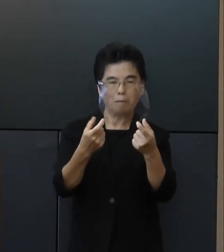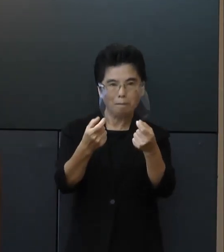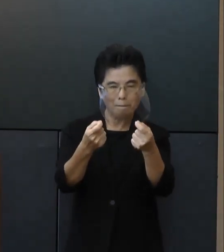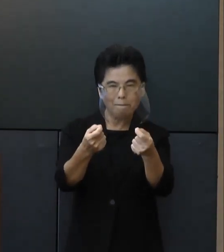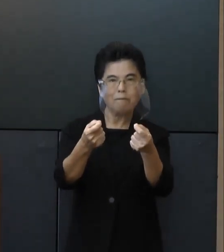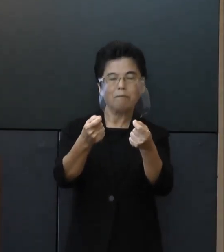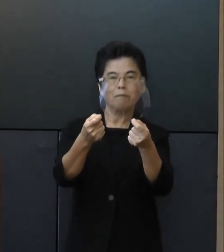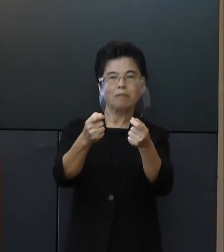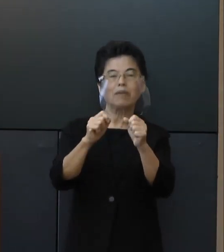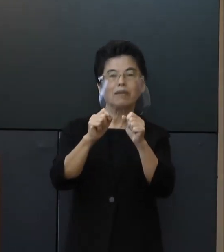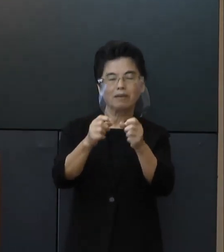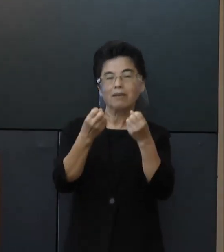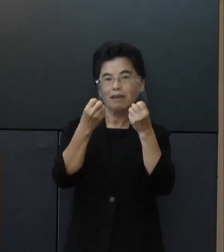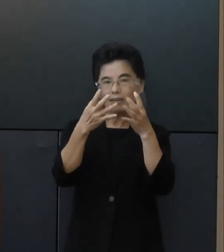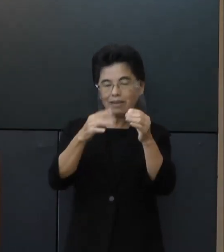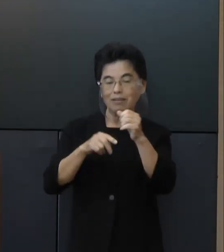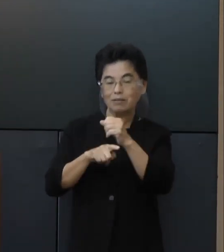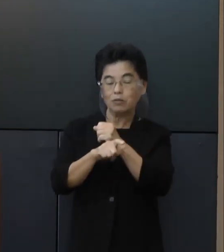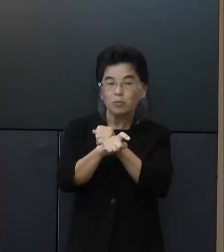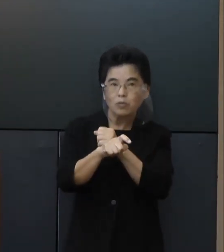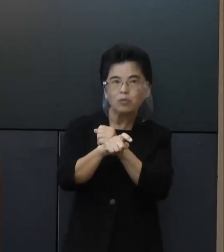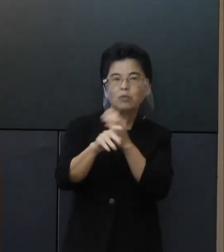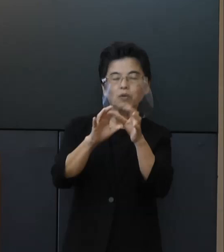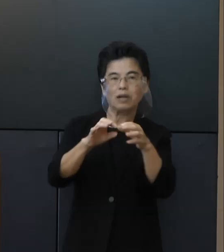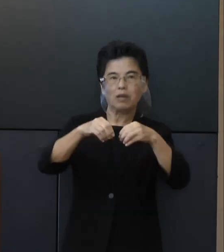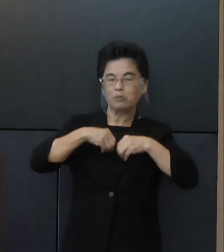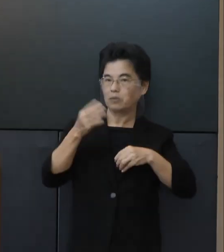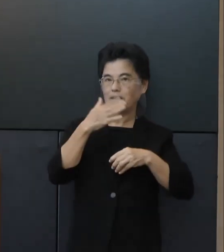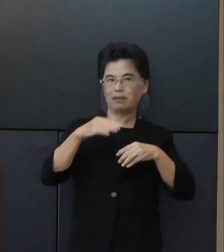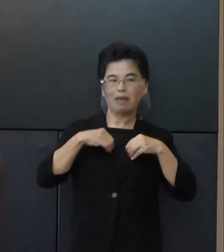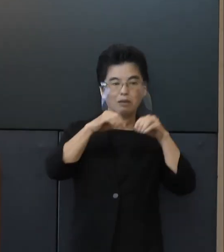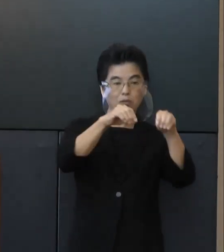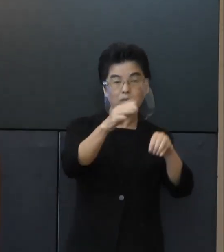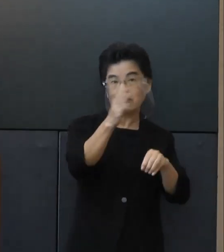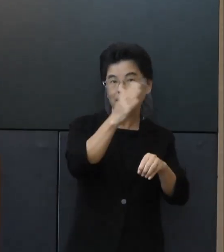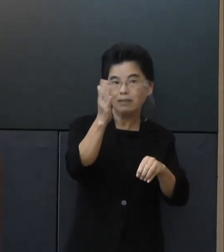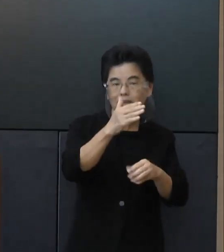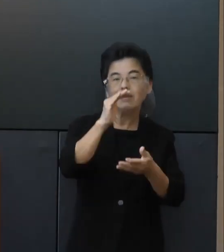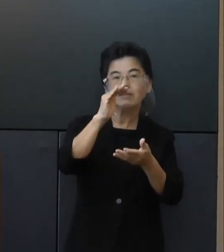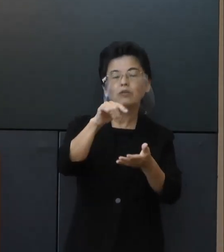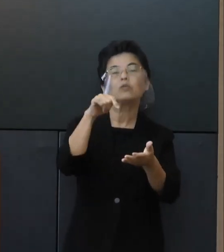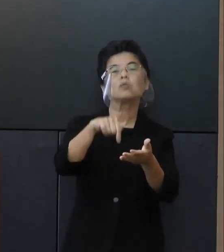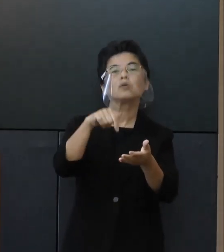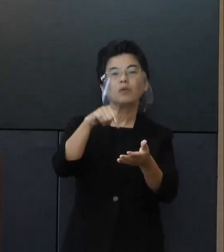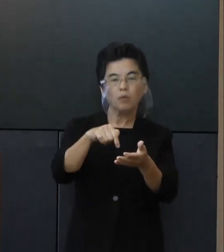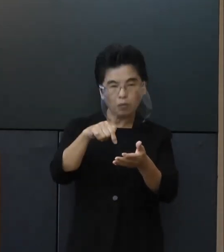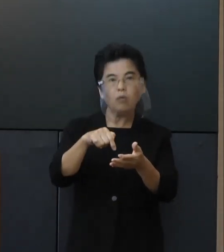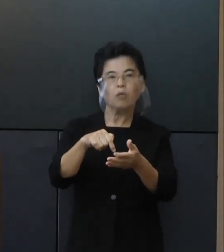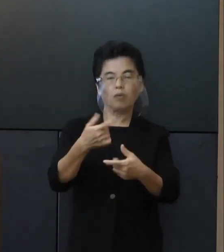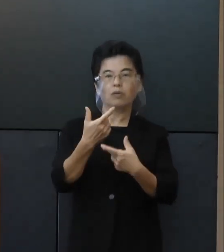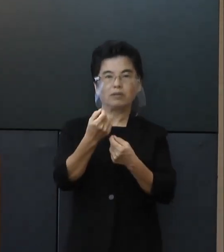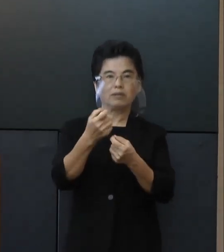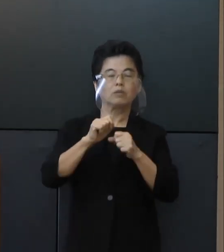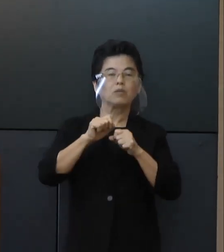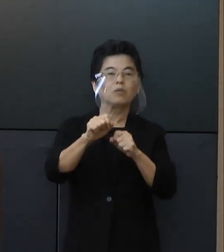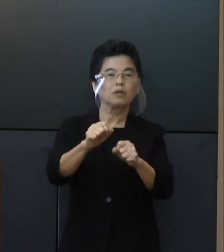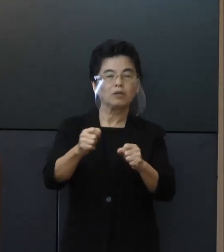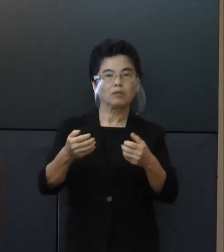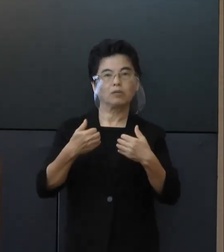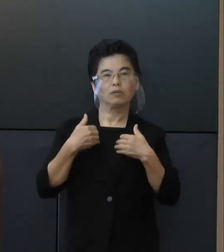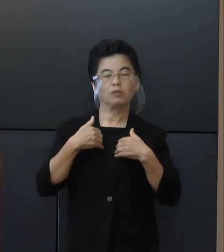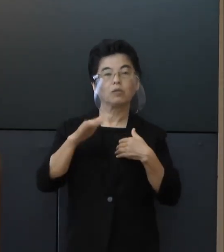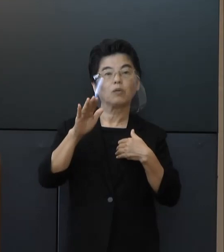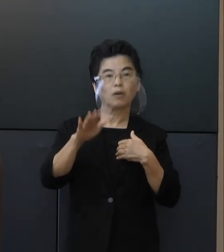して、新型コロナウイルスにうつらない、うつさないということをまず、しっかり行っていただく必要があると思います